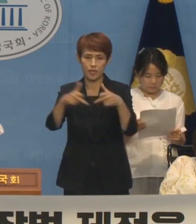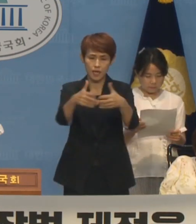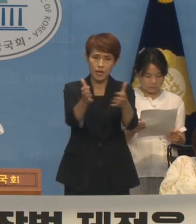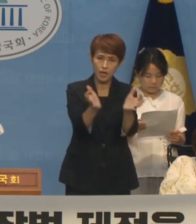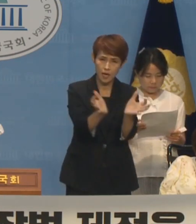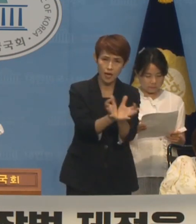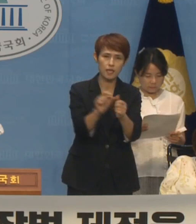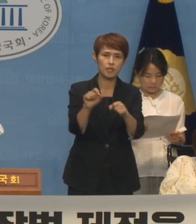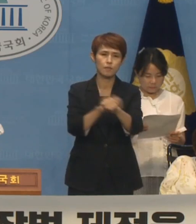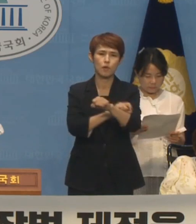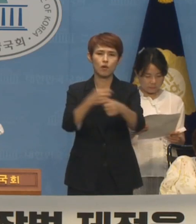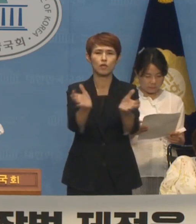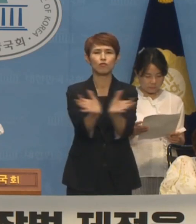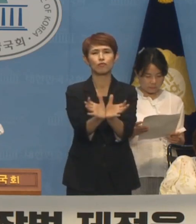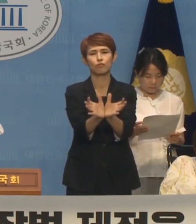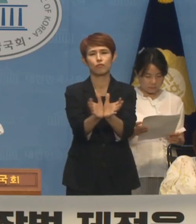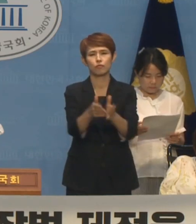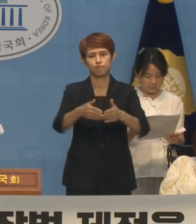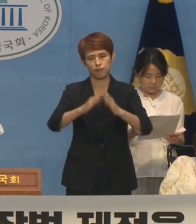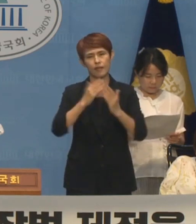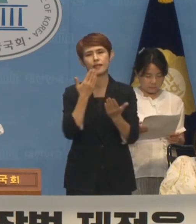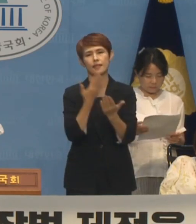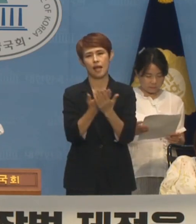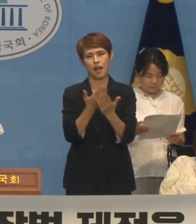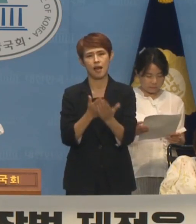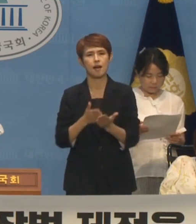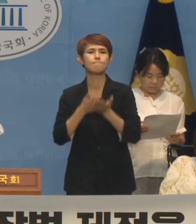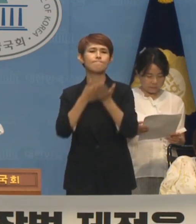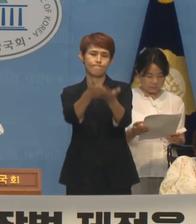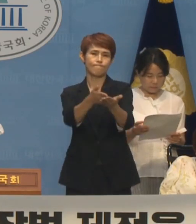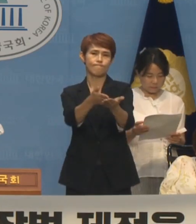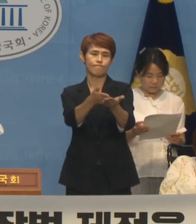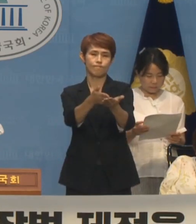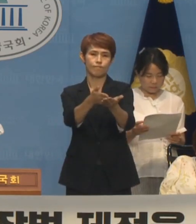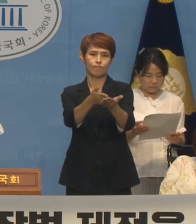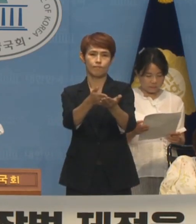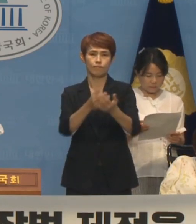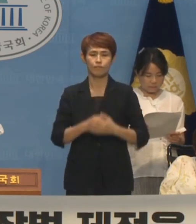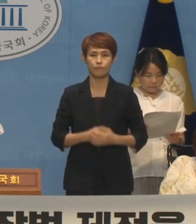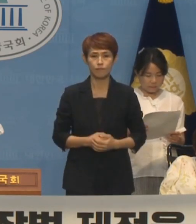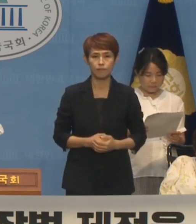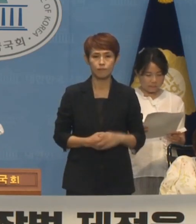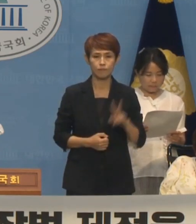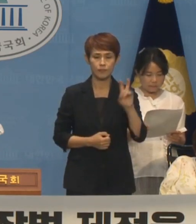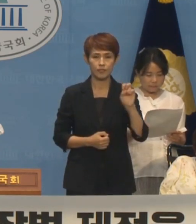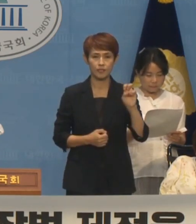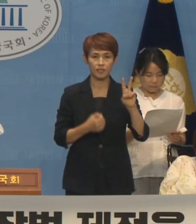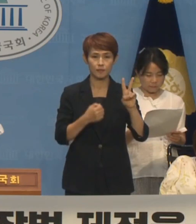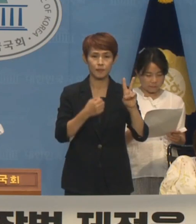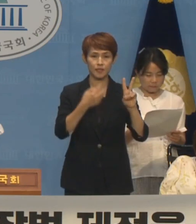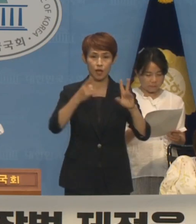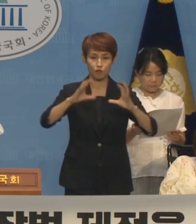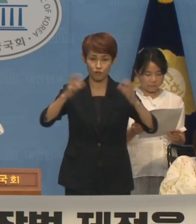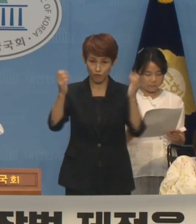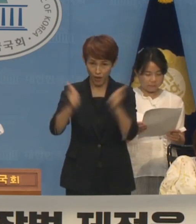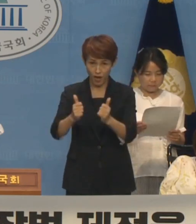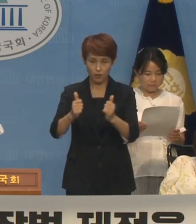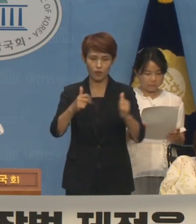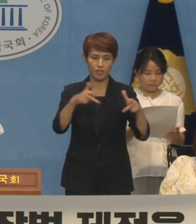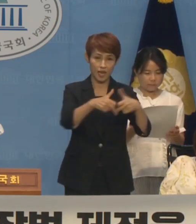장애계 특별기구를 구성함을 선포하며 22대 국회와